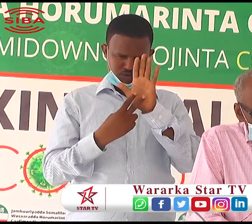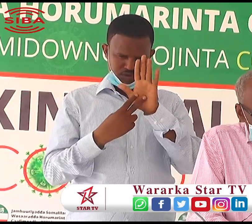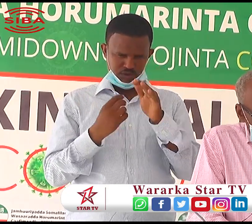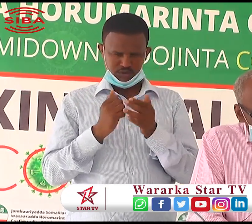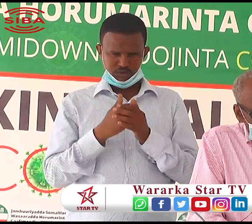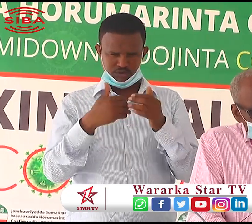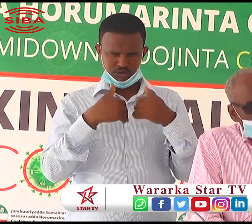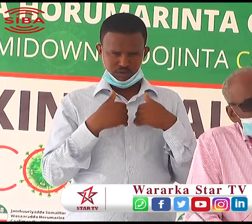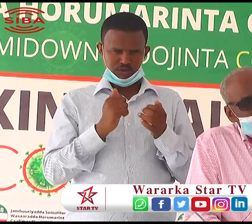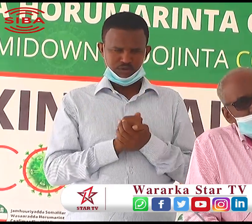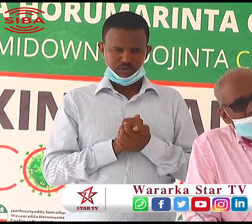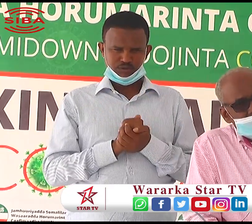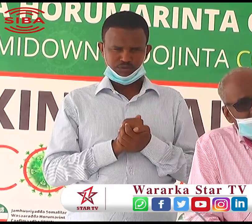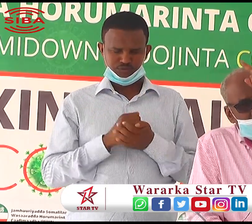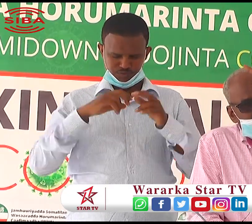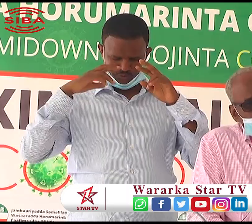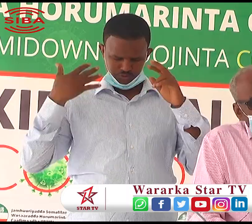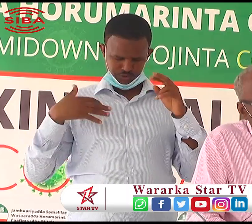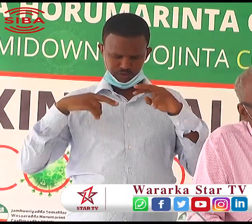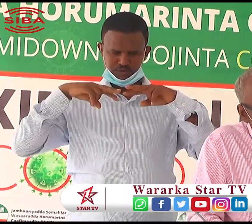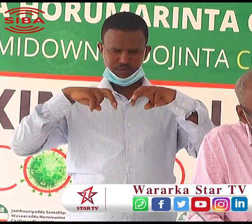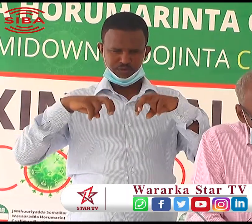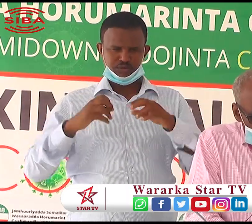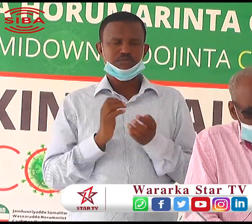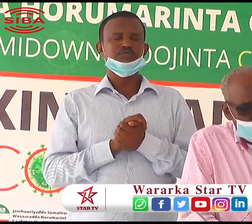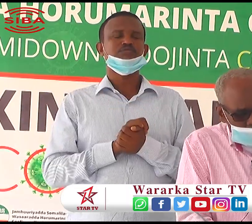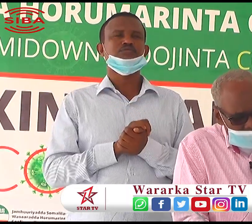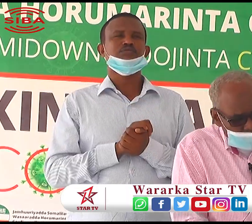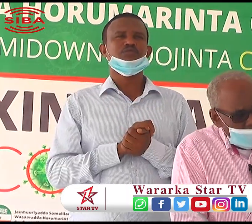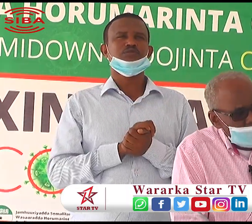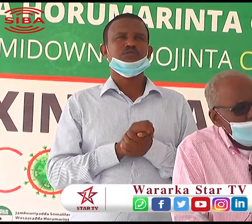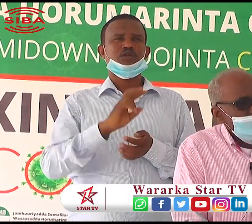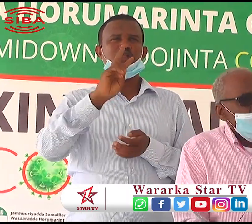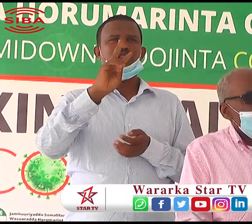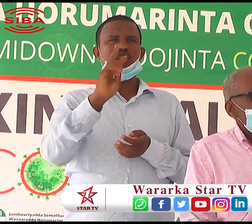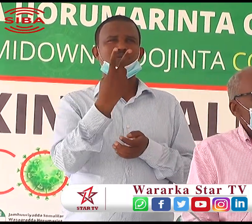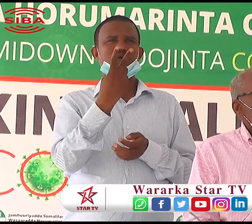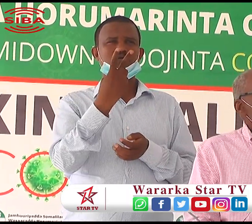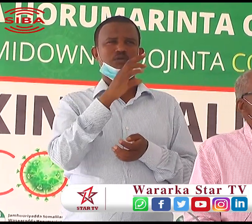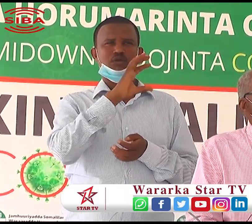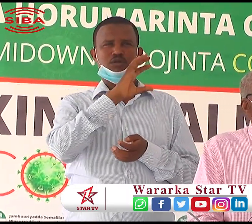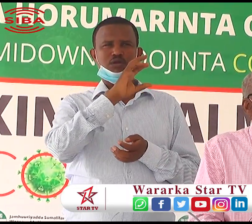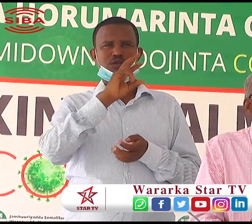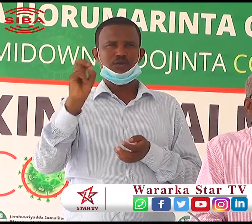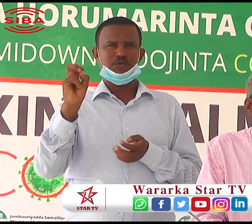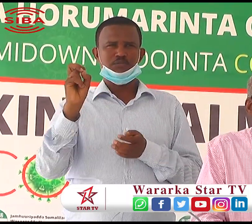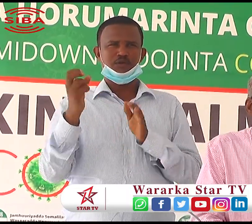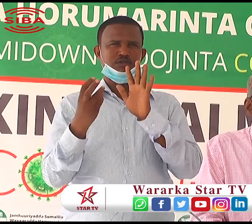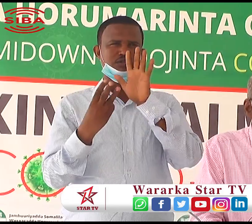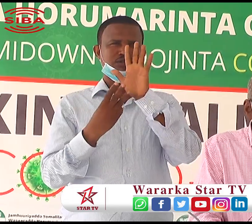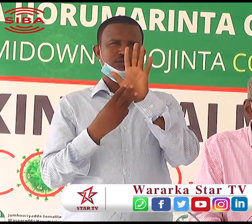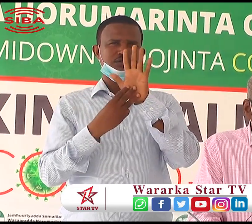waxa weeye tirada guud ee dadkii testka laga qaaday guud ahaan 2200 iyo